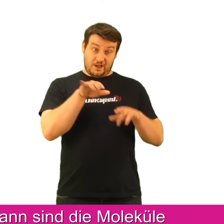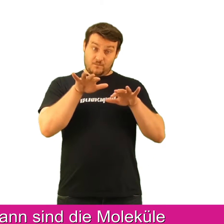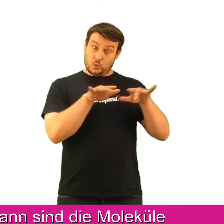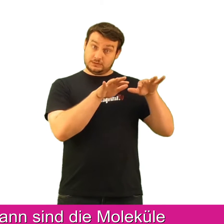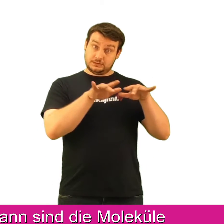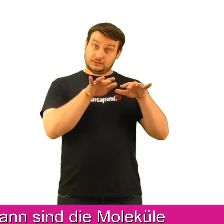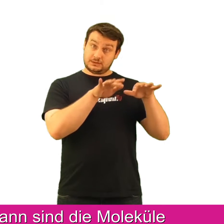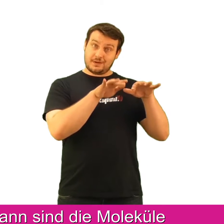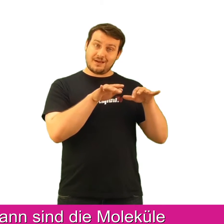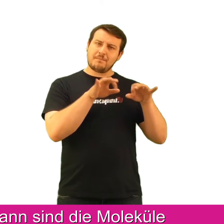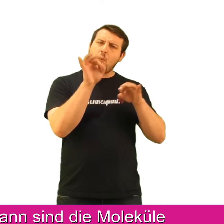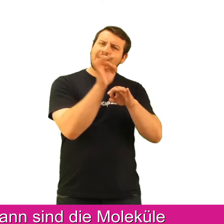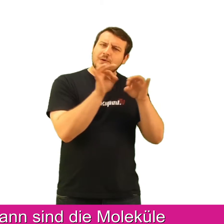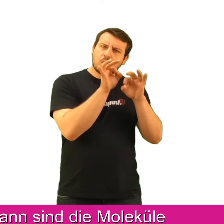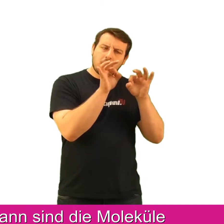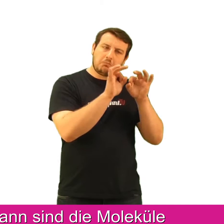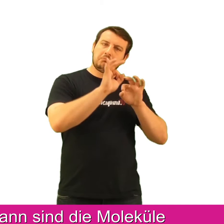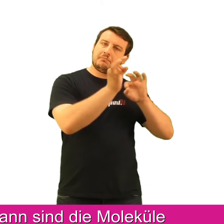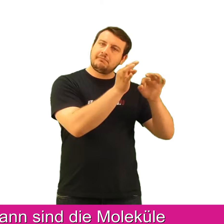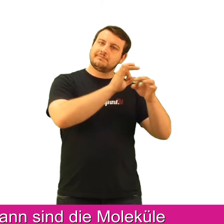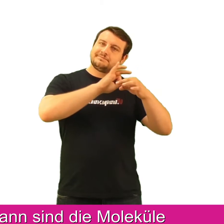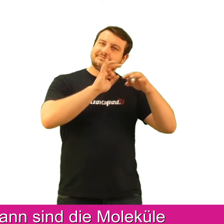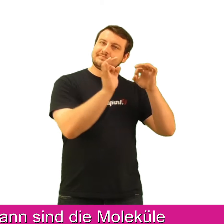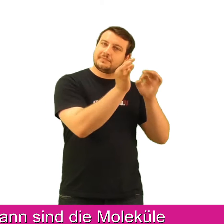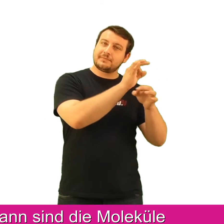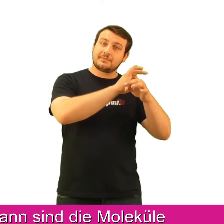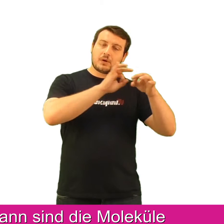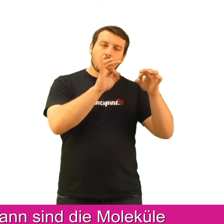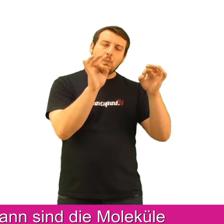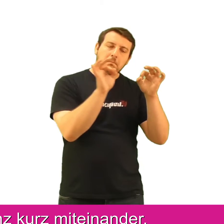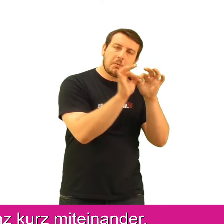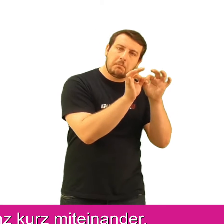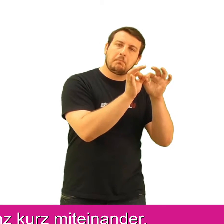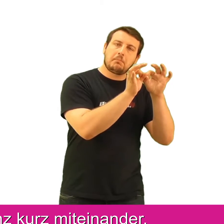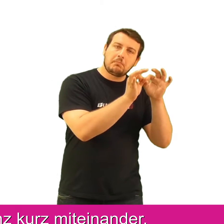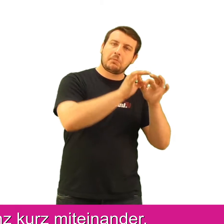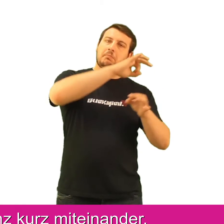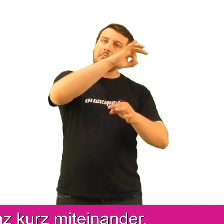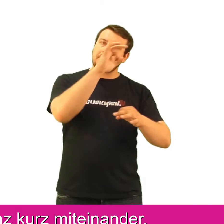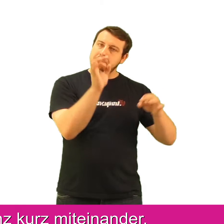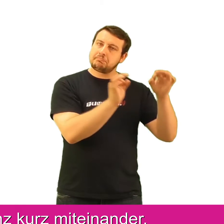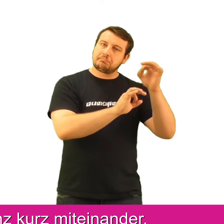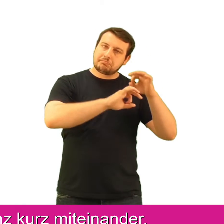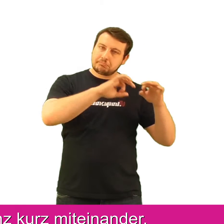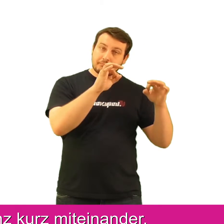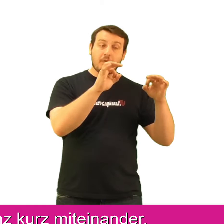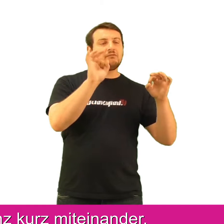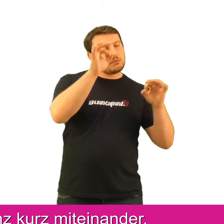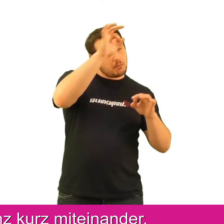Ist das Wasser flüssig, dann sind die Moleküle ständig in Bewegung. Sie verbinden sich ganz